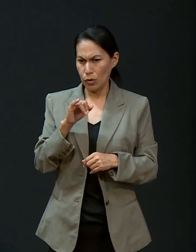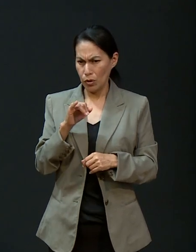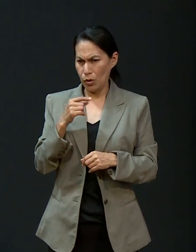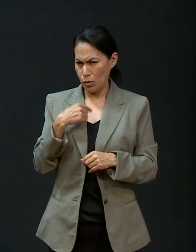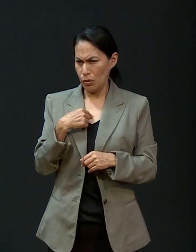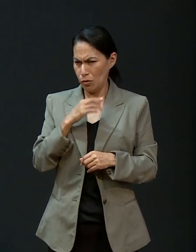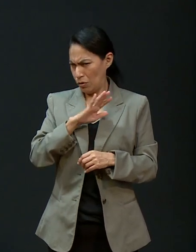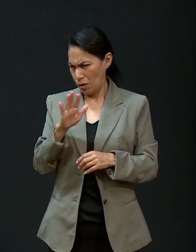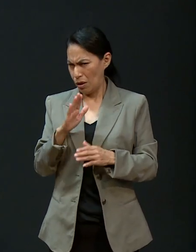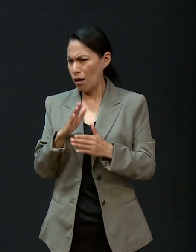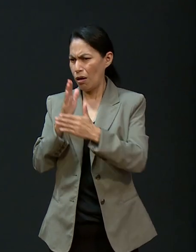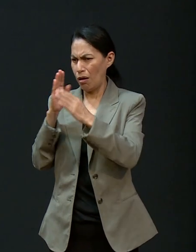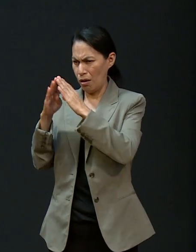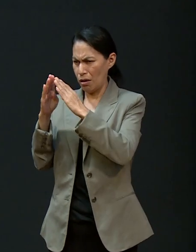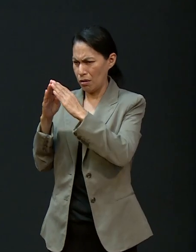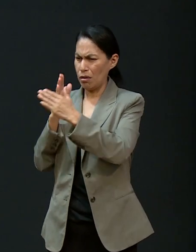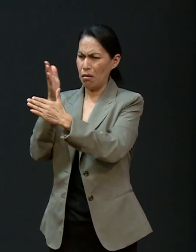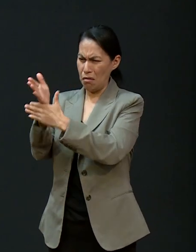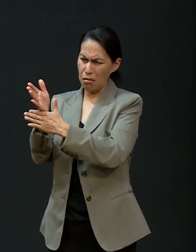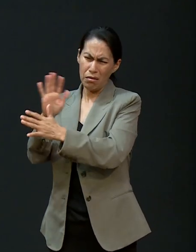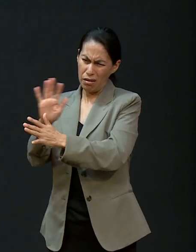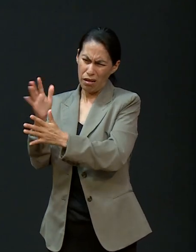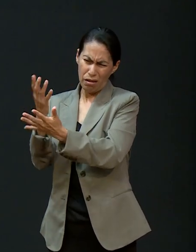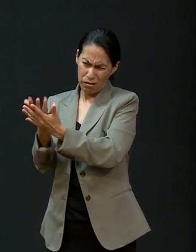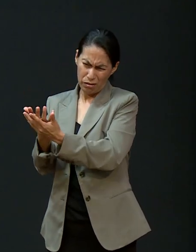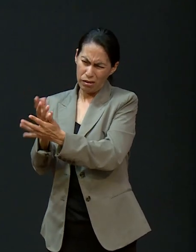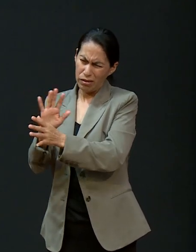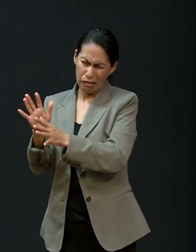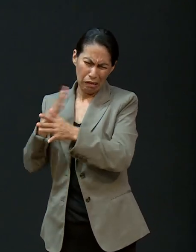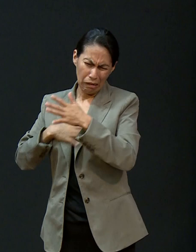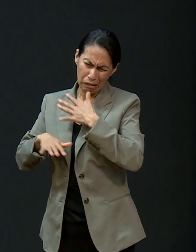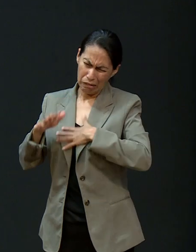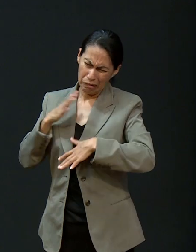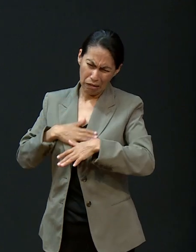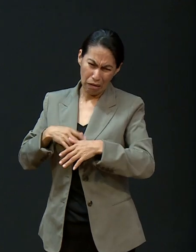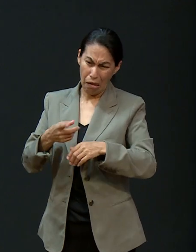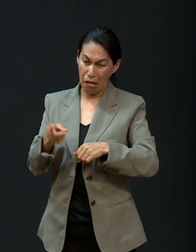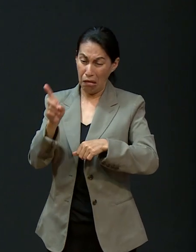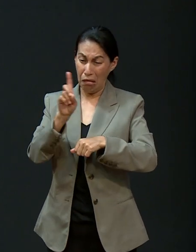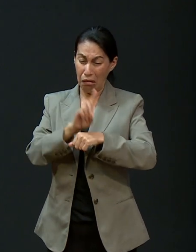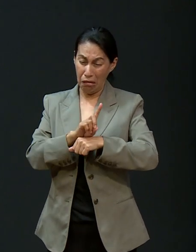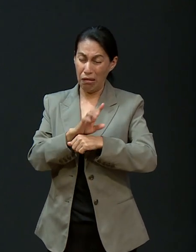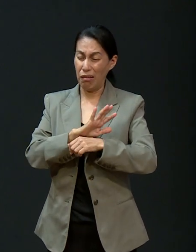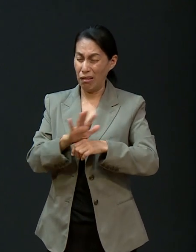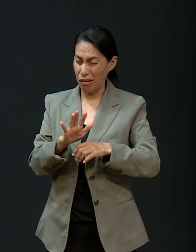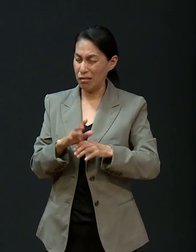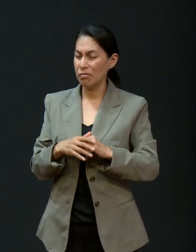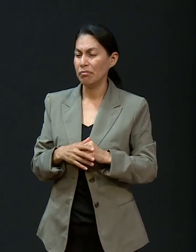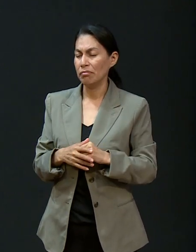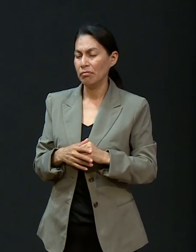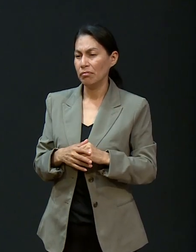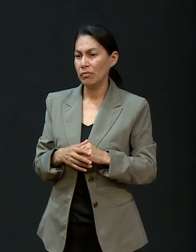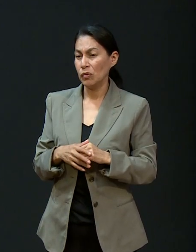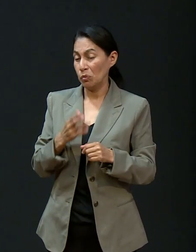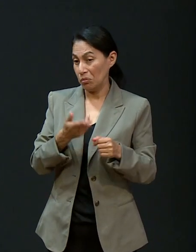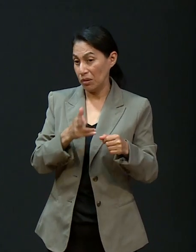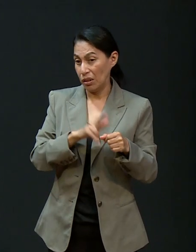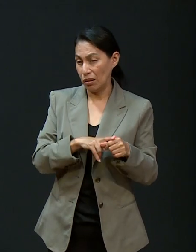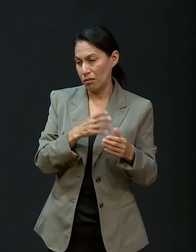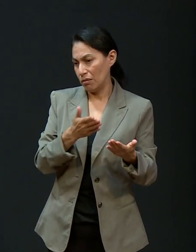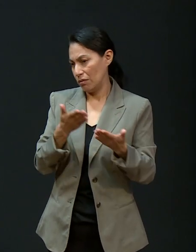porque... ¿Dios te dijo, regrese al hospital? Sí, yo tenía ido a la casa, a me acostar, porque ya tenía pasado todo el día en el hospital.